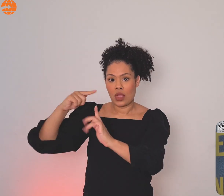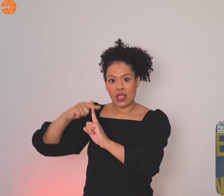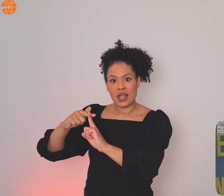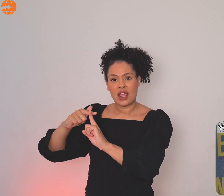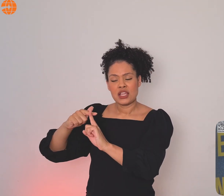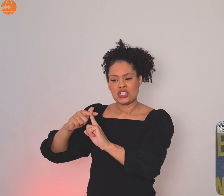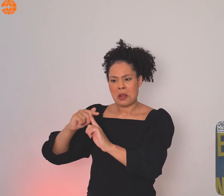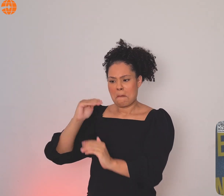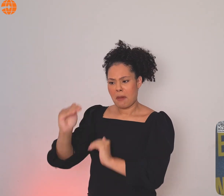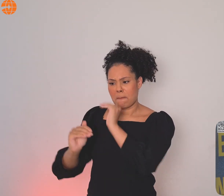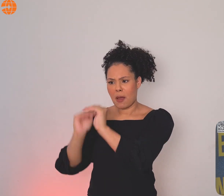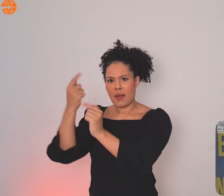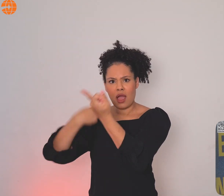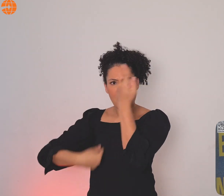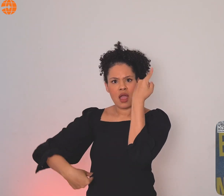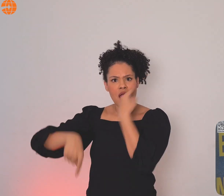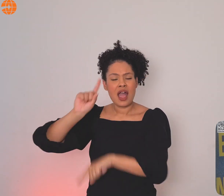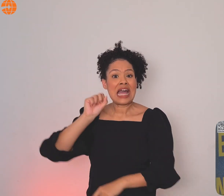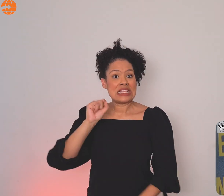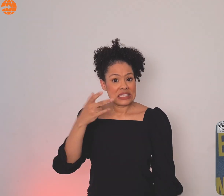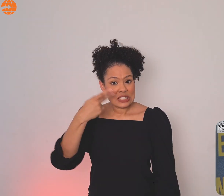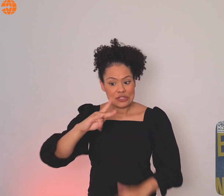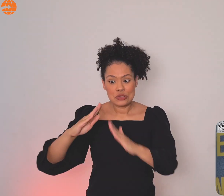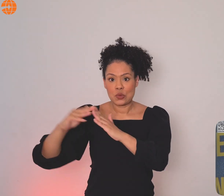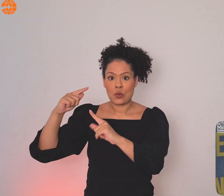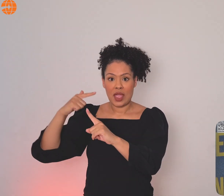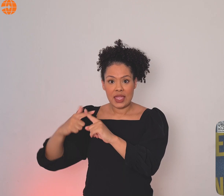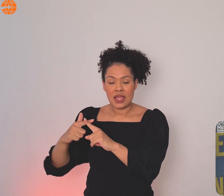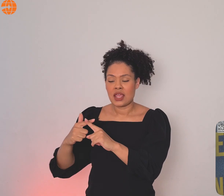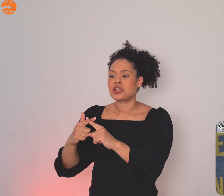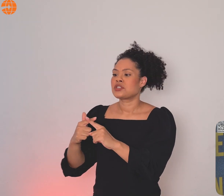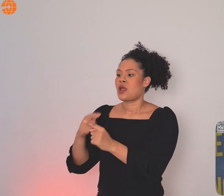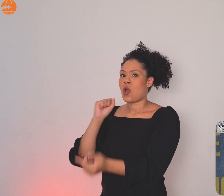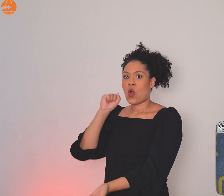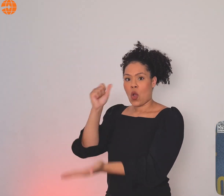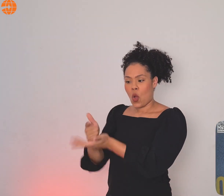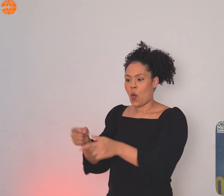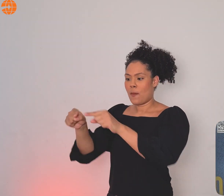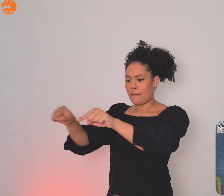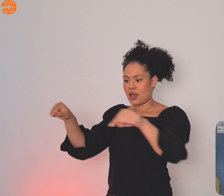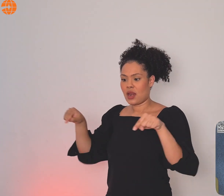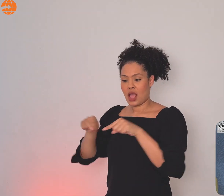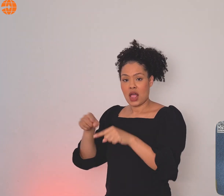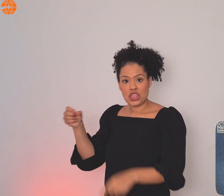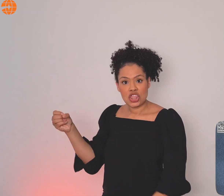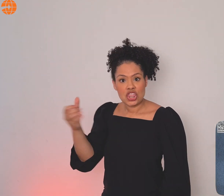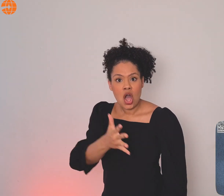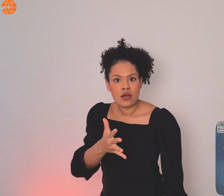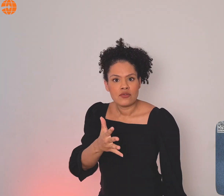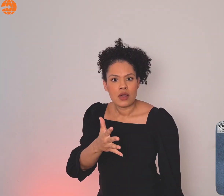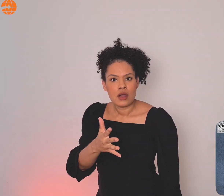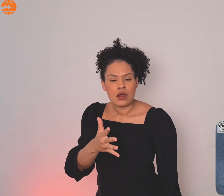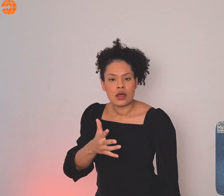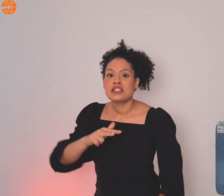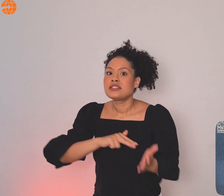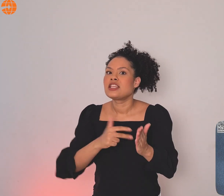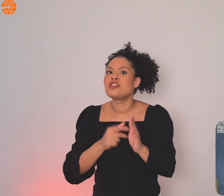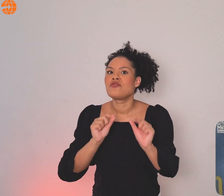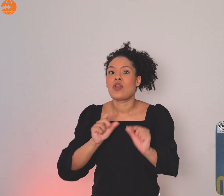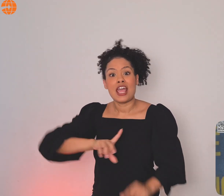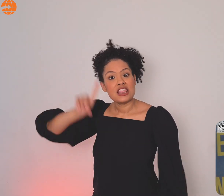está comprando um terreno, vai construir uma casa nova, está indo para um novo sonho, ei, sinal que Deus quer te